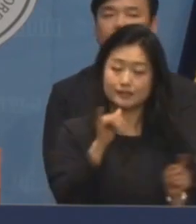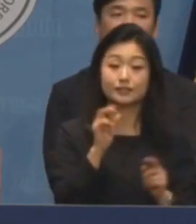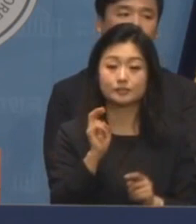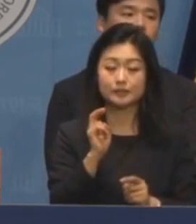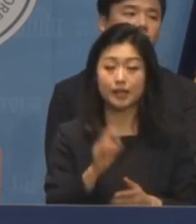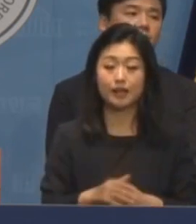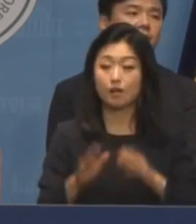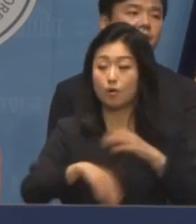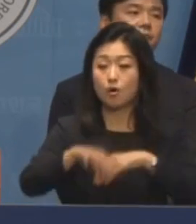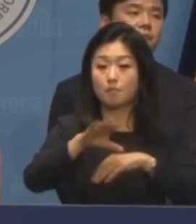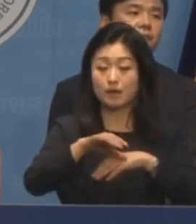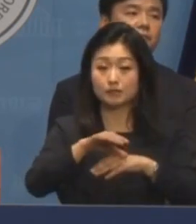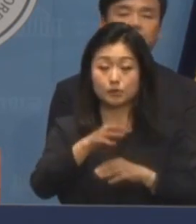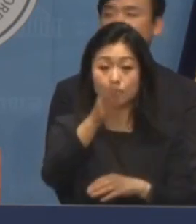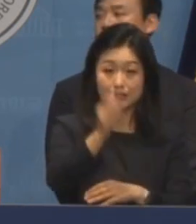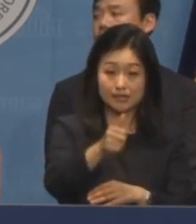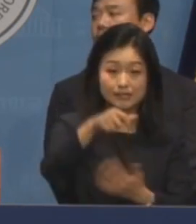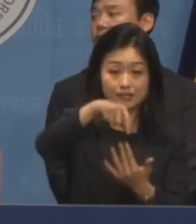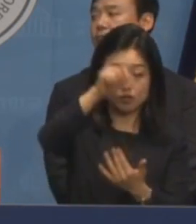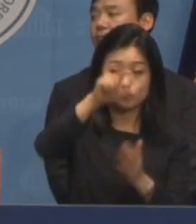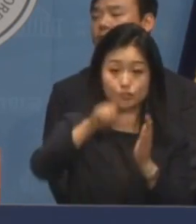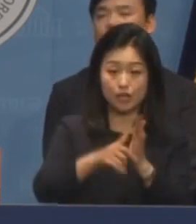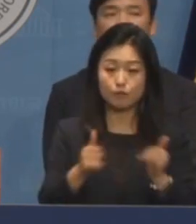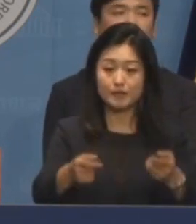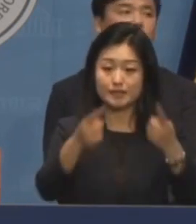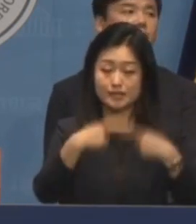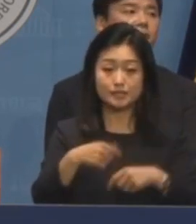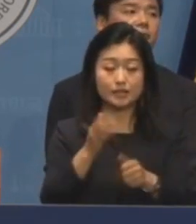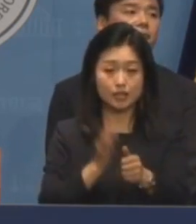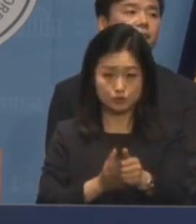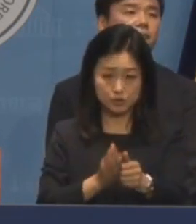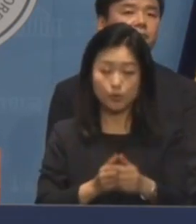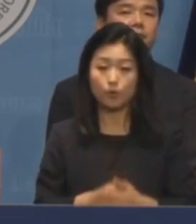공영방송 사장 선출에 국민을 직접 참여시키고